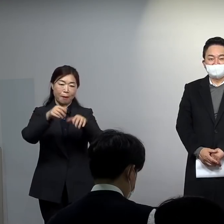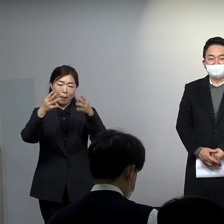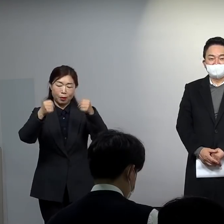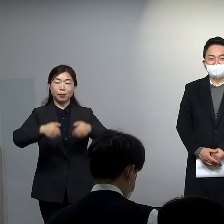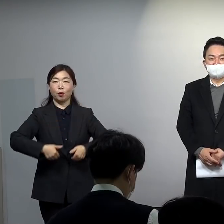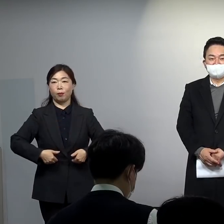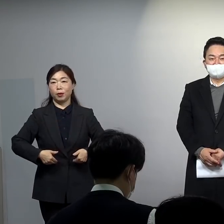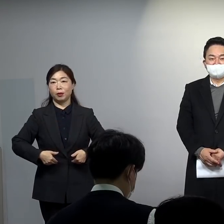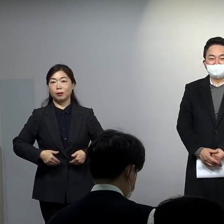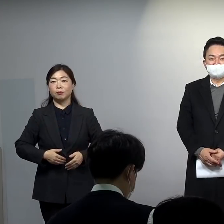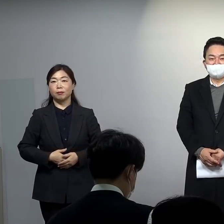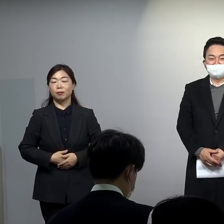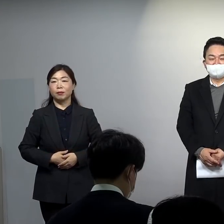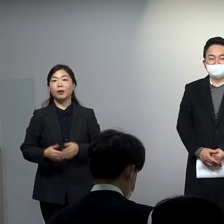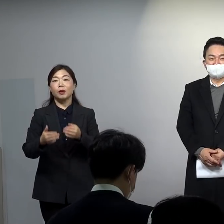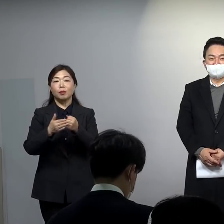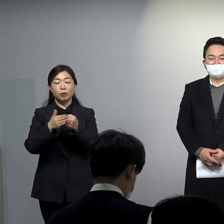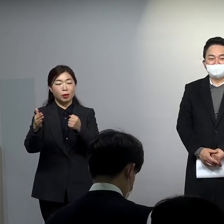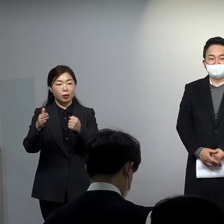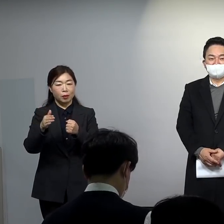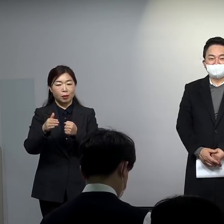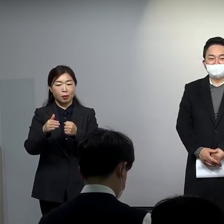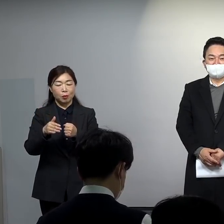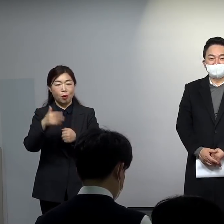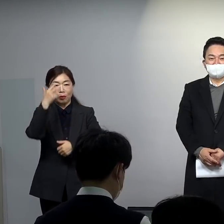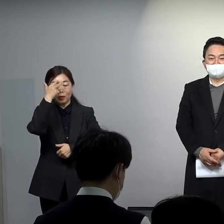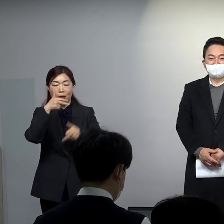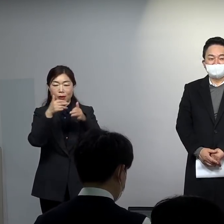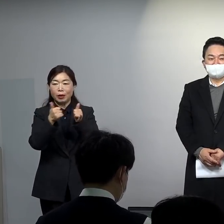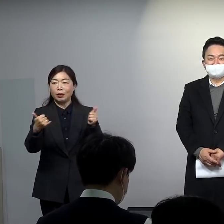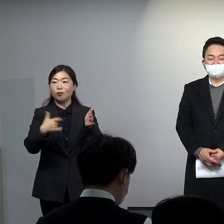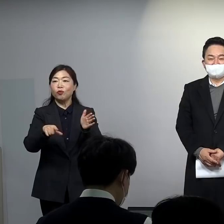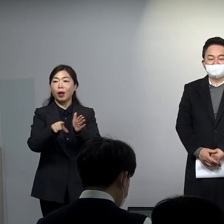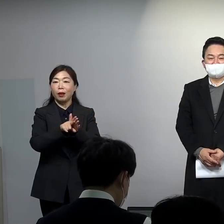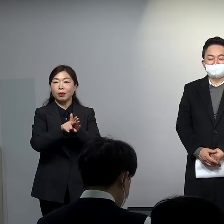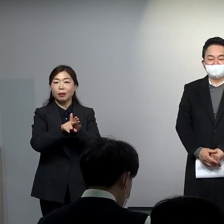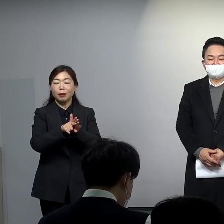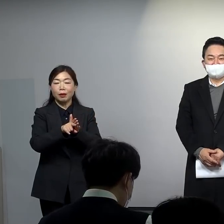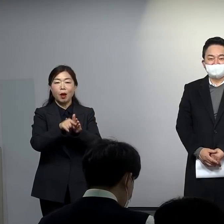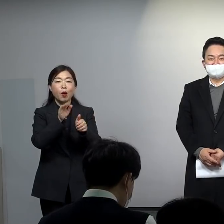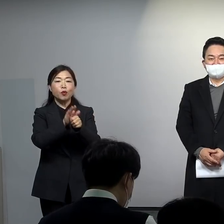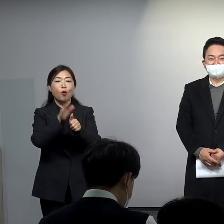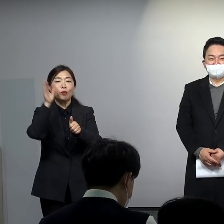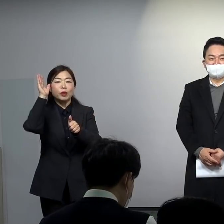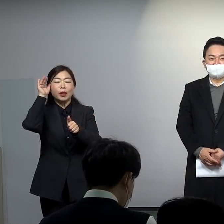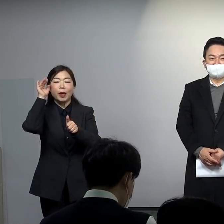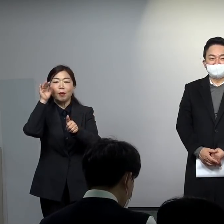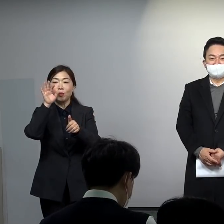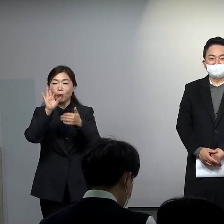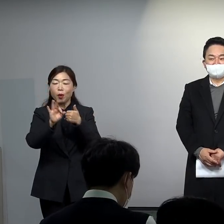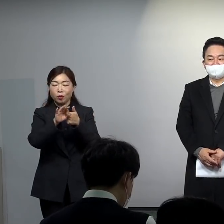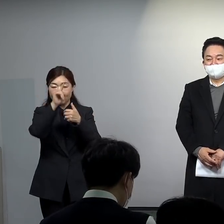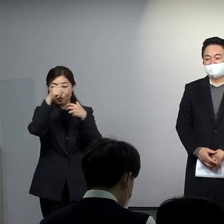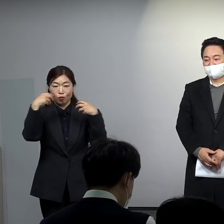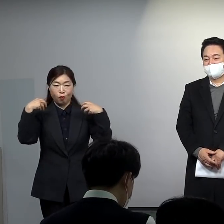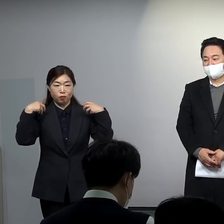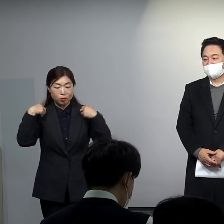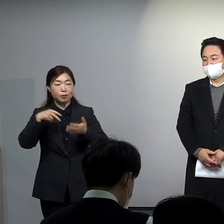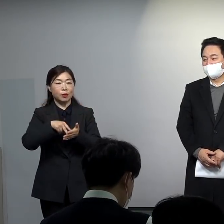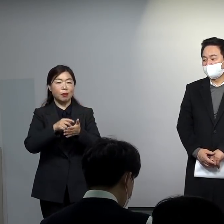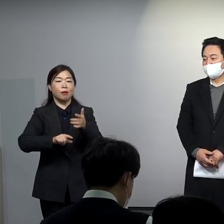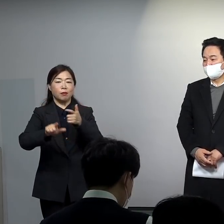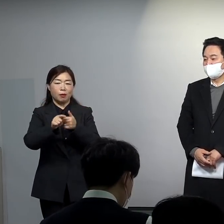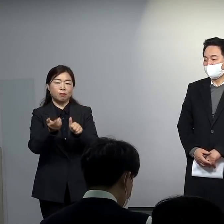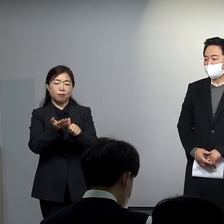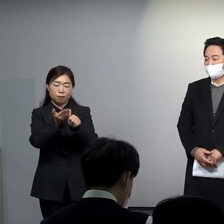거라서 근데 이걸 그 시각장애 안내견을 정부 차원에서 좀 적극적으로 양성을